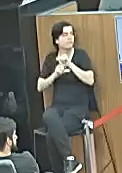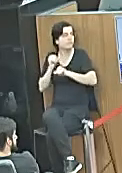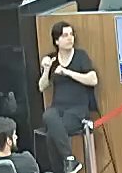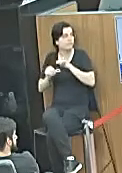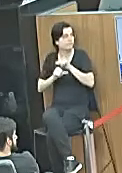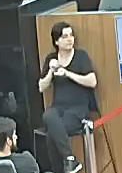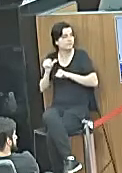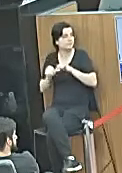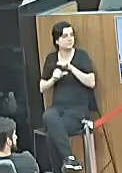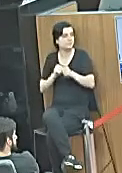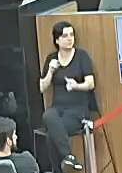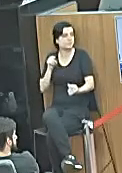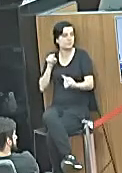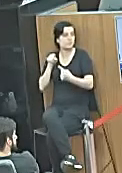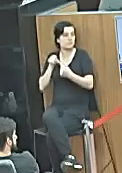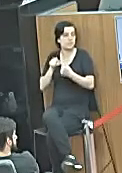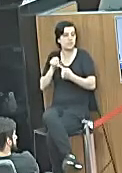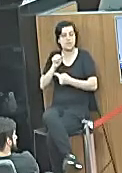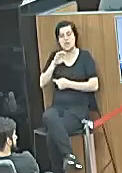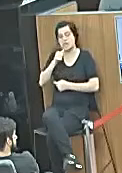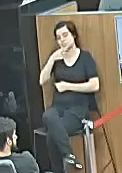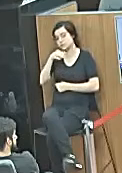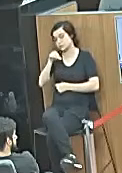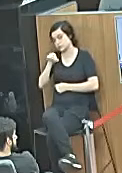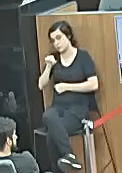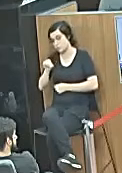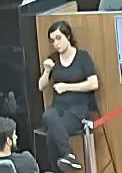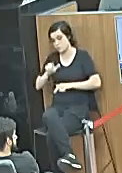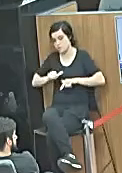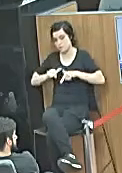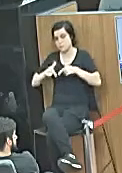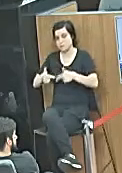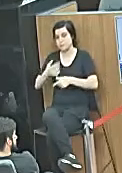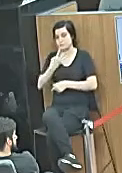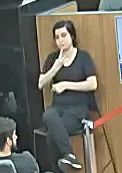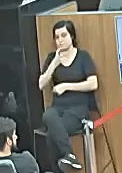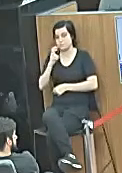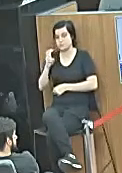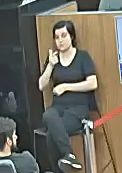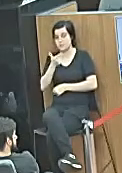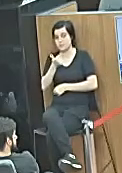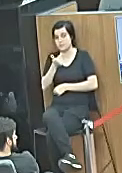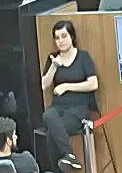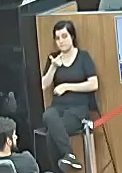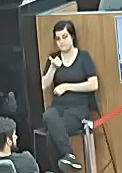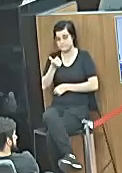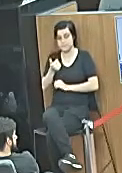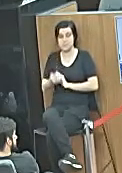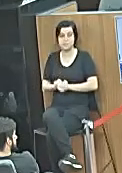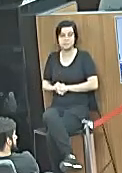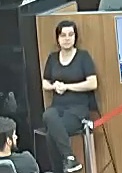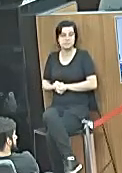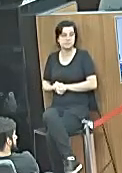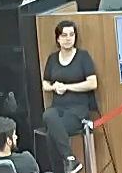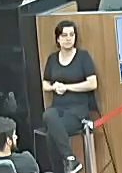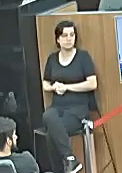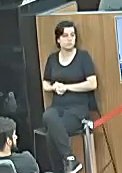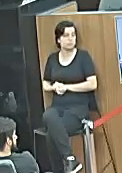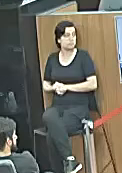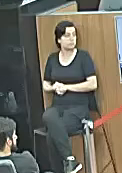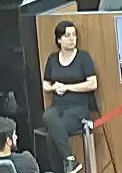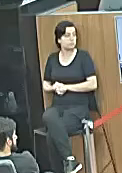finalidade da ação 4512 recuperação integrada na capacidade produtiva